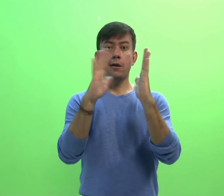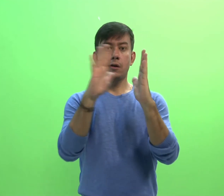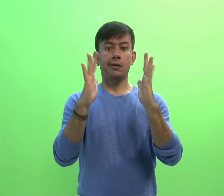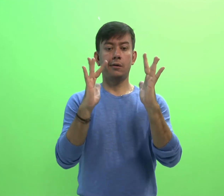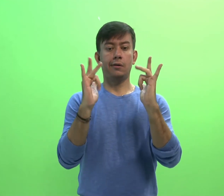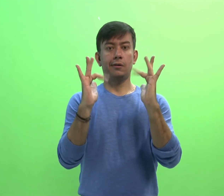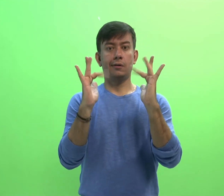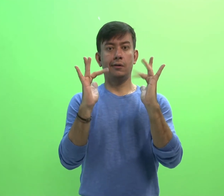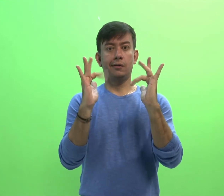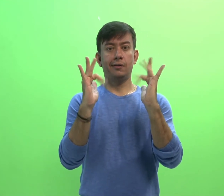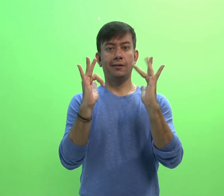Namorar.